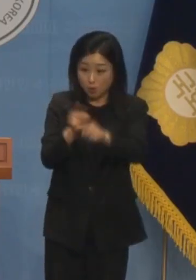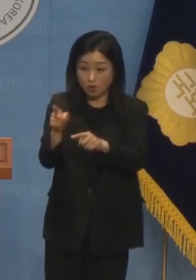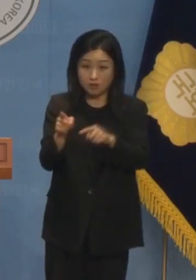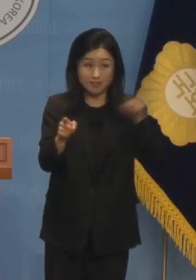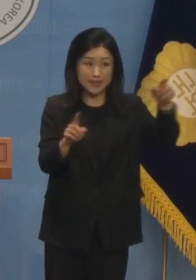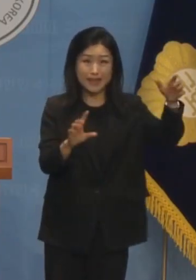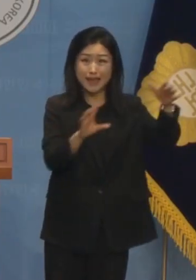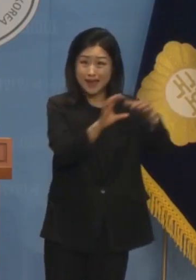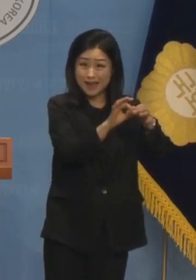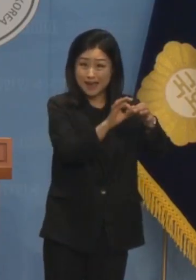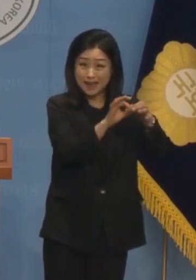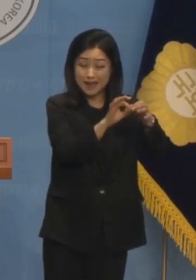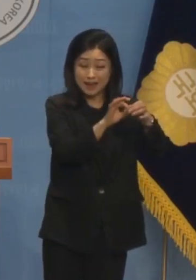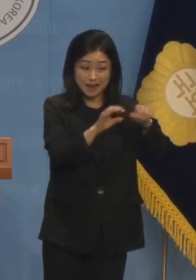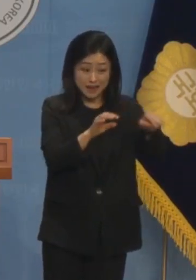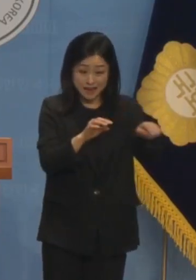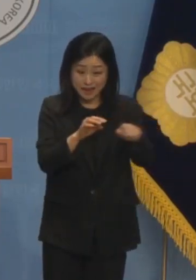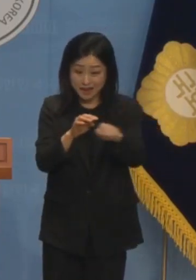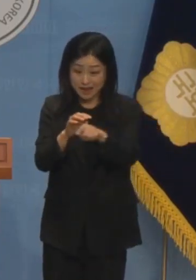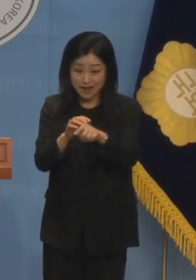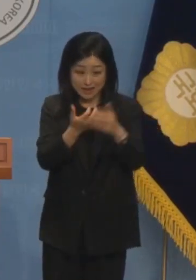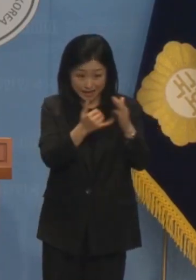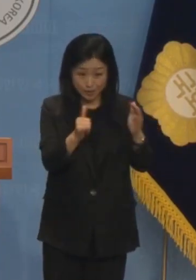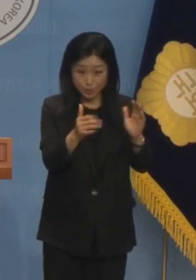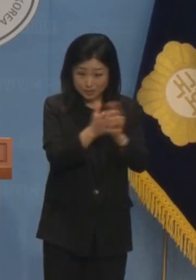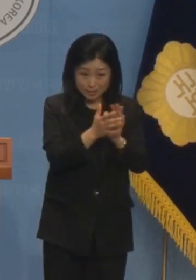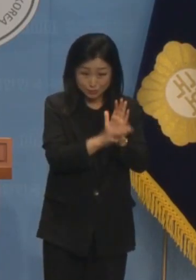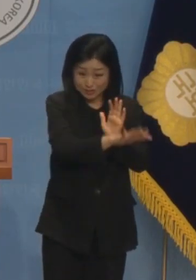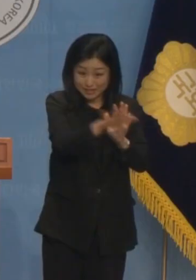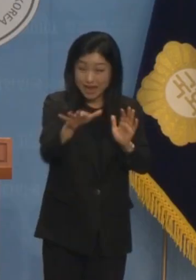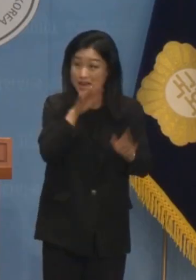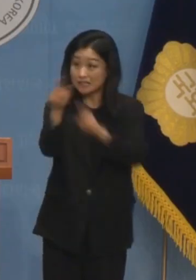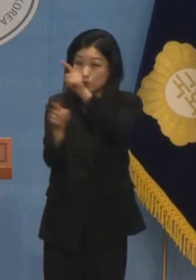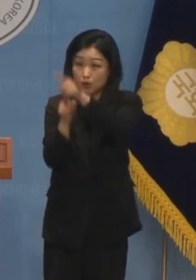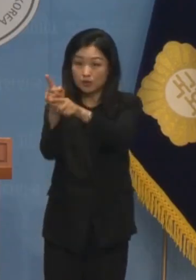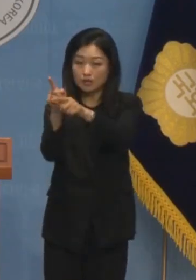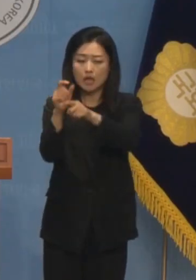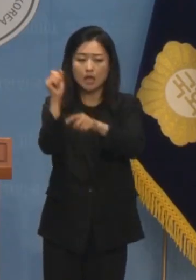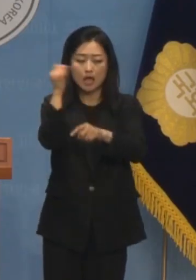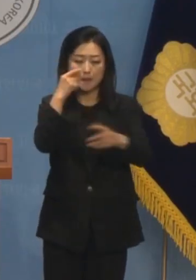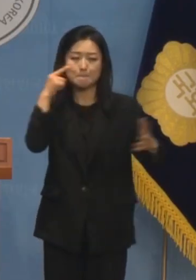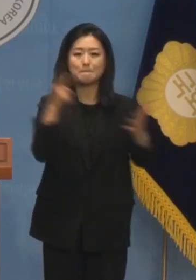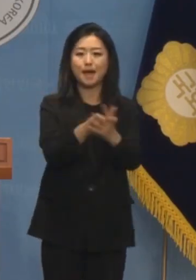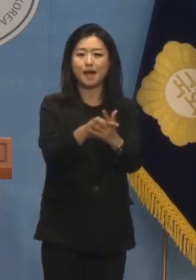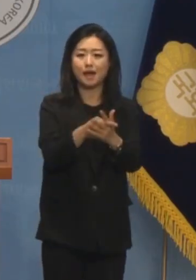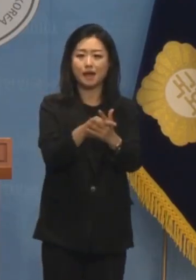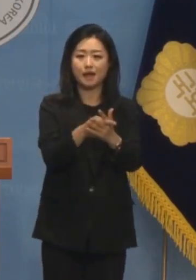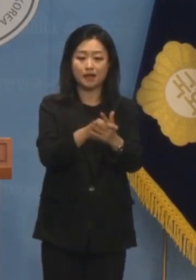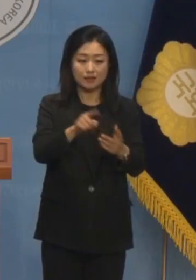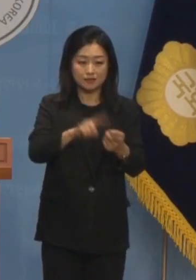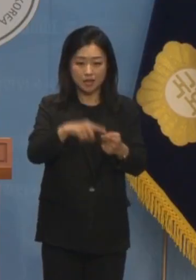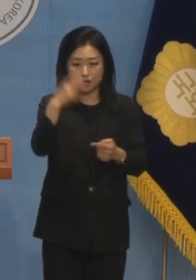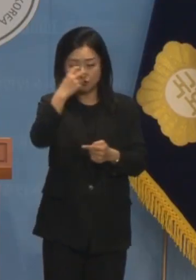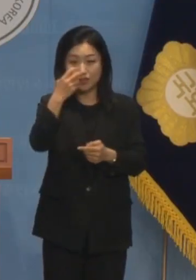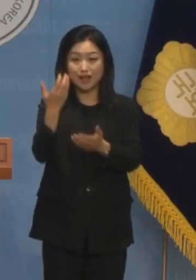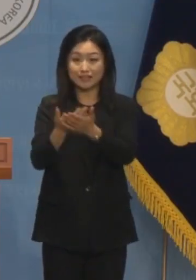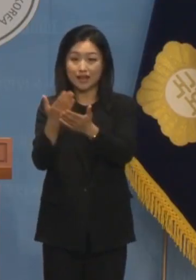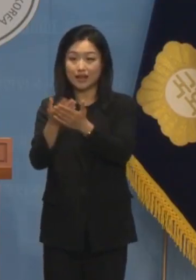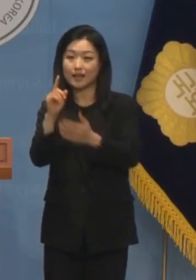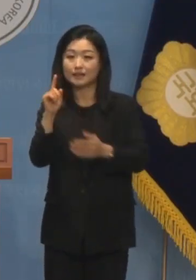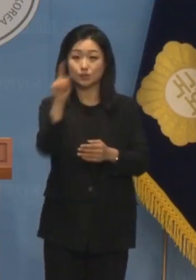보도했는데 민원인 정보가 유출됐다며 언론에 제보한 직원이 누군지 찾아달라고 수사를 의뢰한